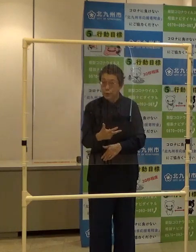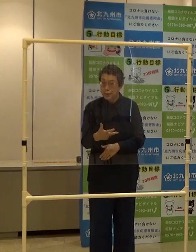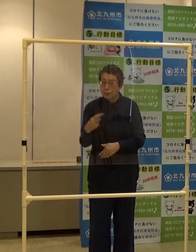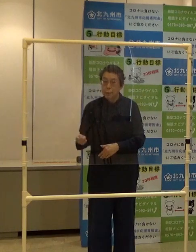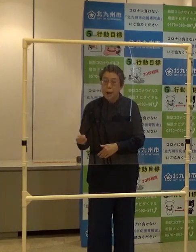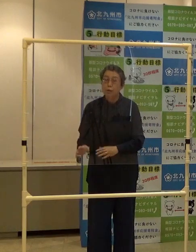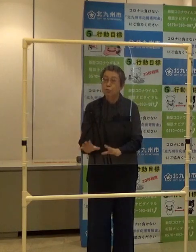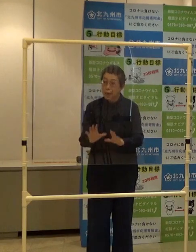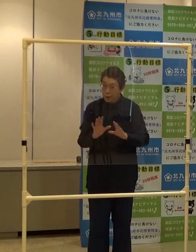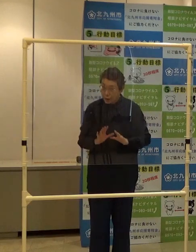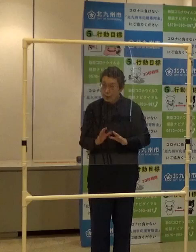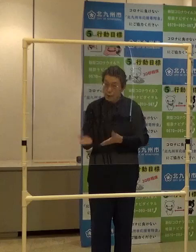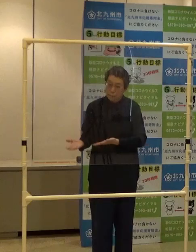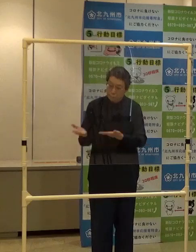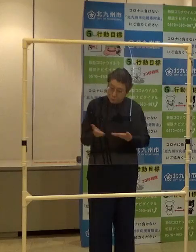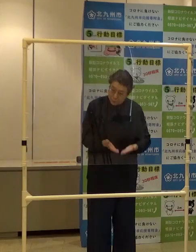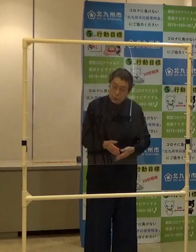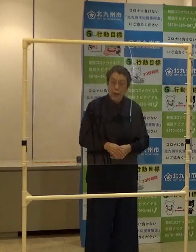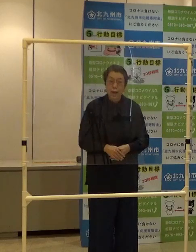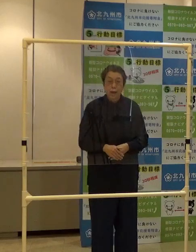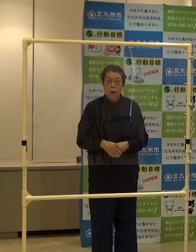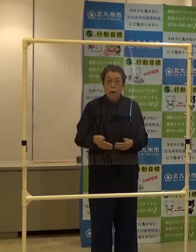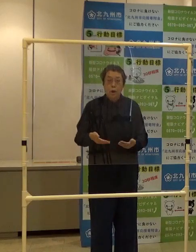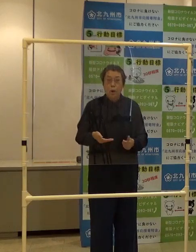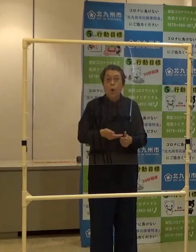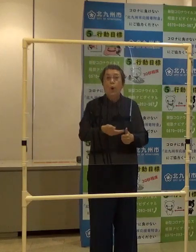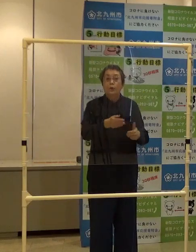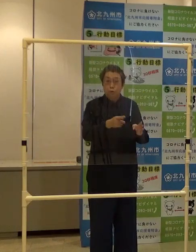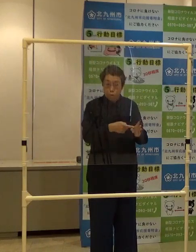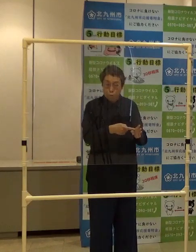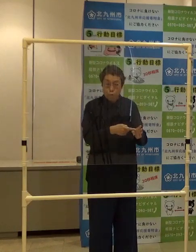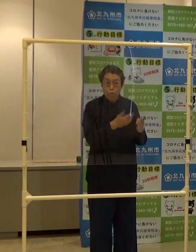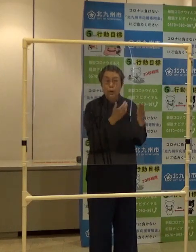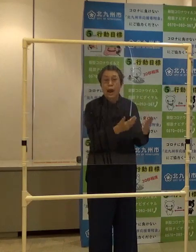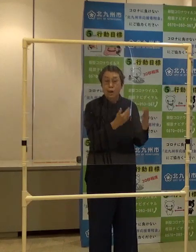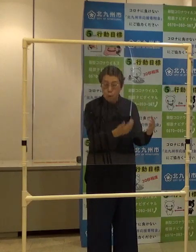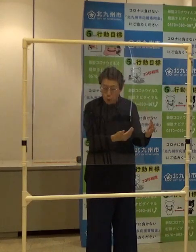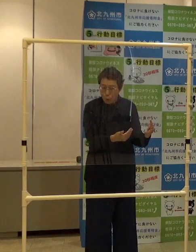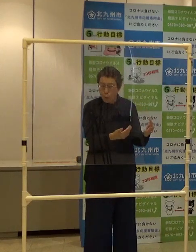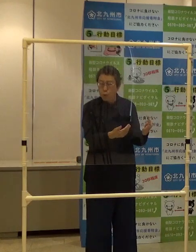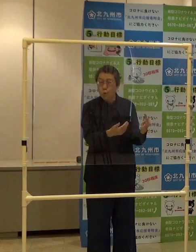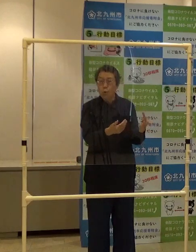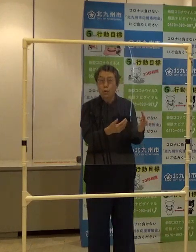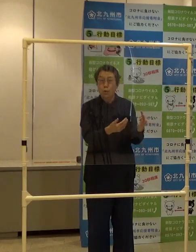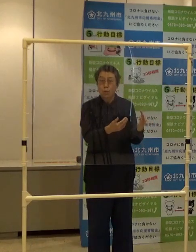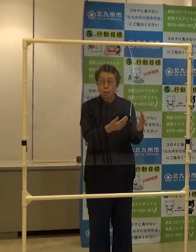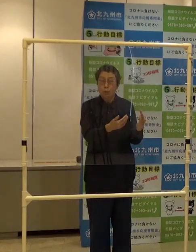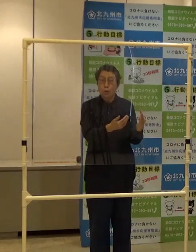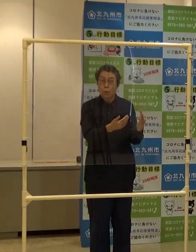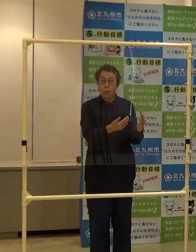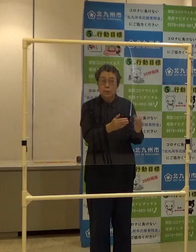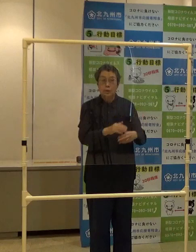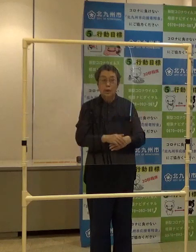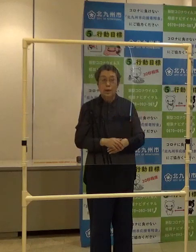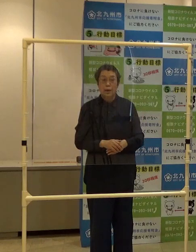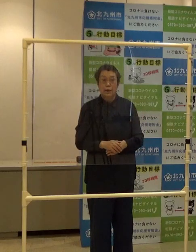ね、保育から学校まで、ここで、しっかり